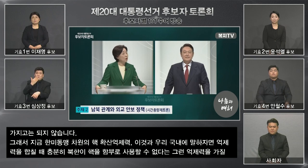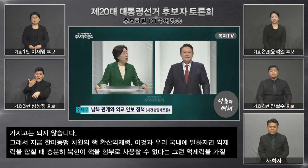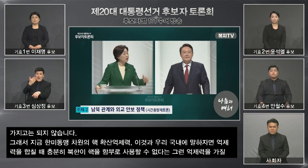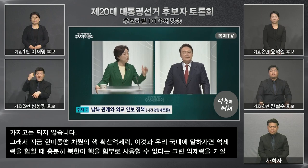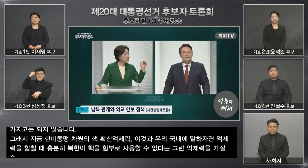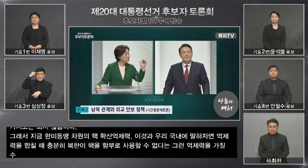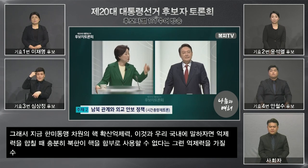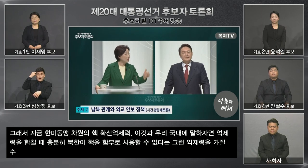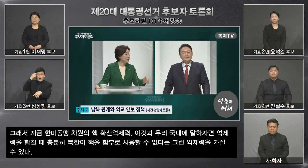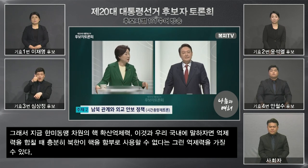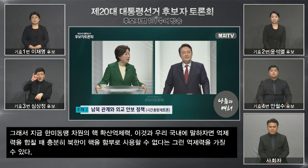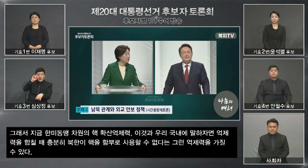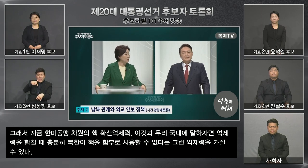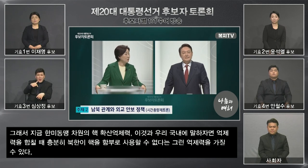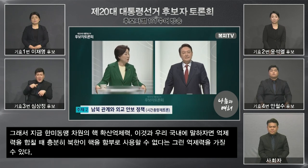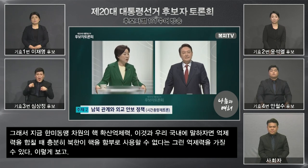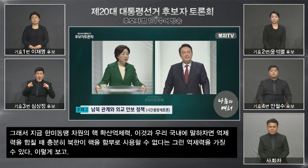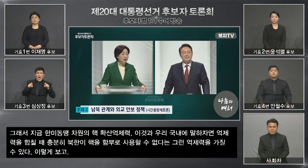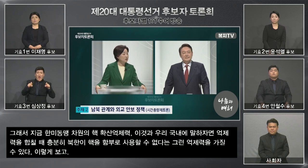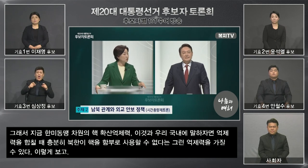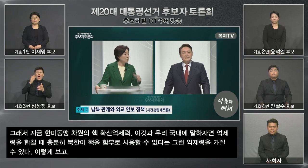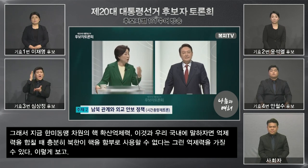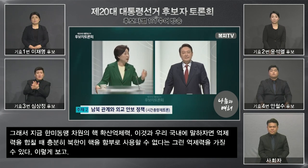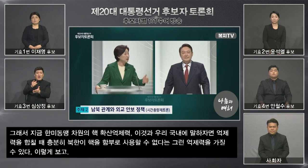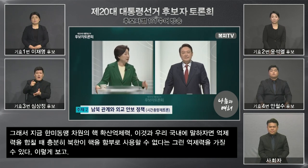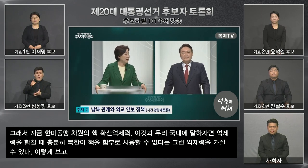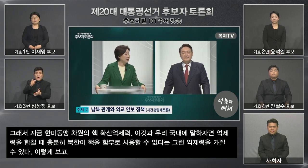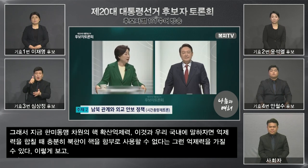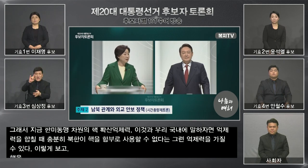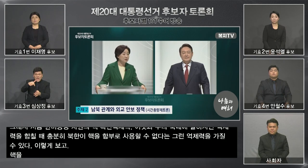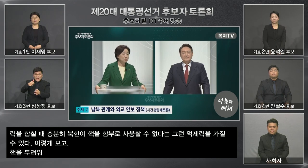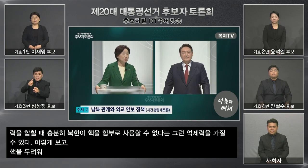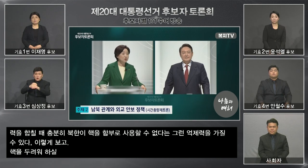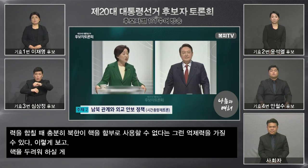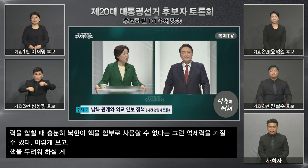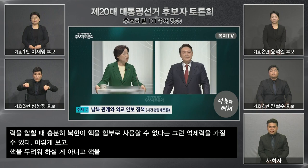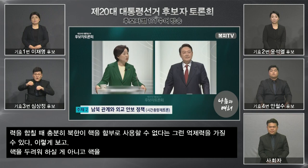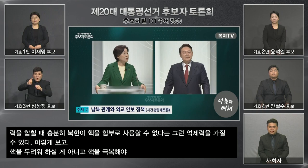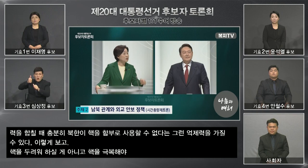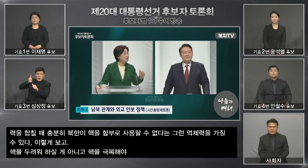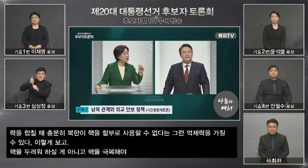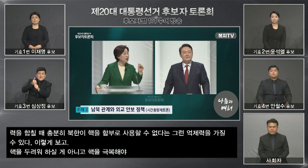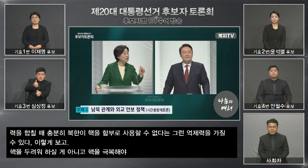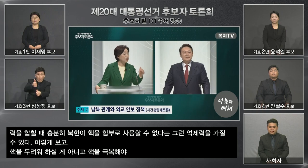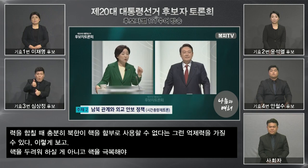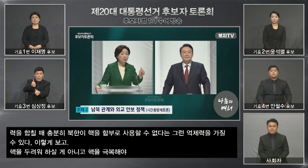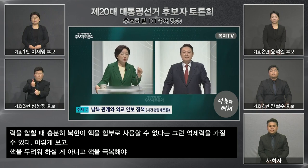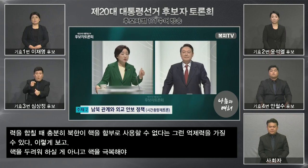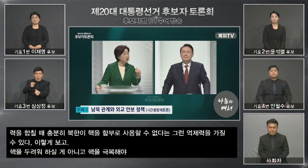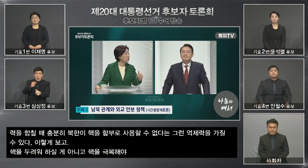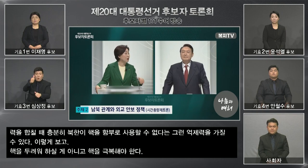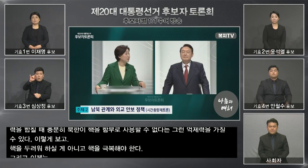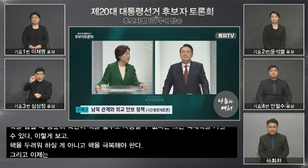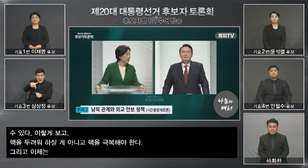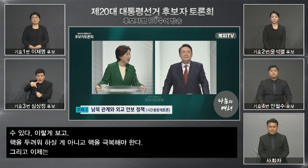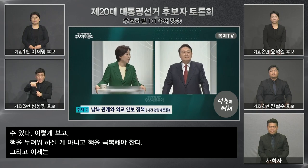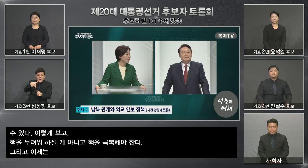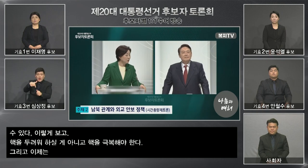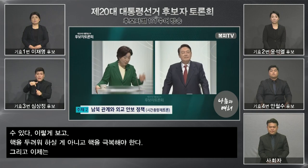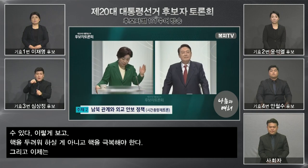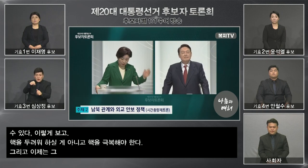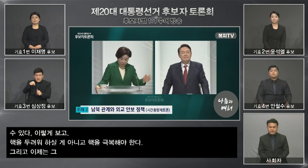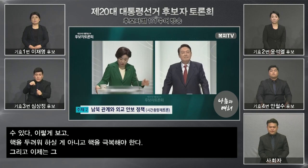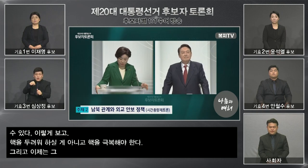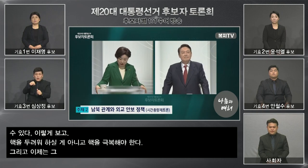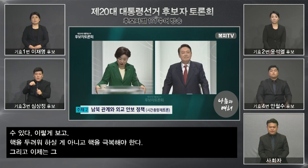핵을 두려워하실 게 아니고 핵을 극복해야 된다. 그리고 이제는 그 핵을 사용할 원인을 제거하면 된다.